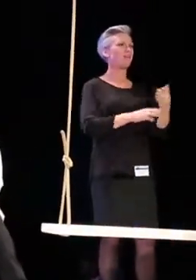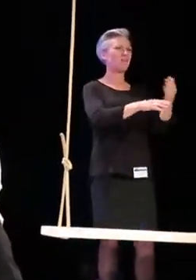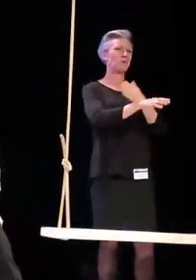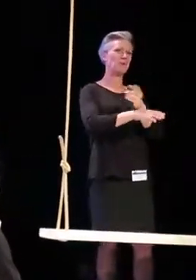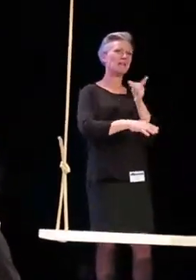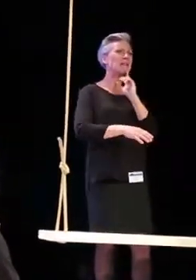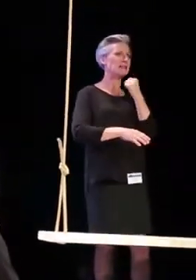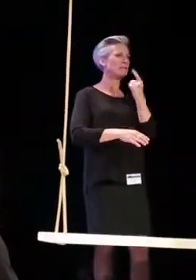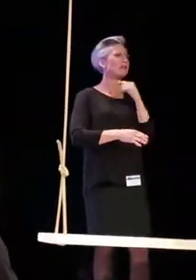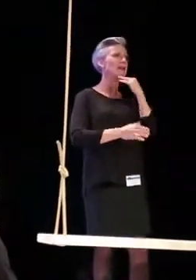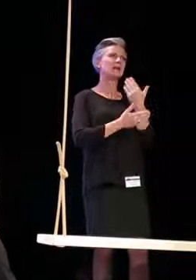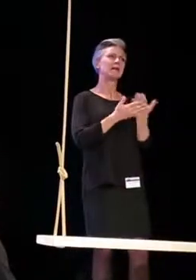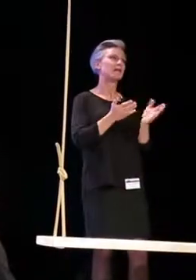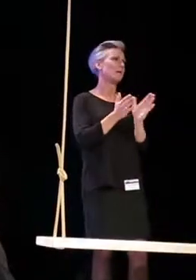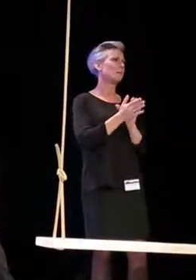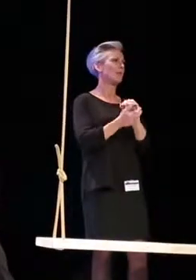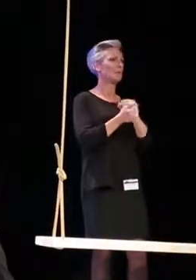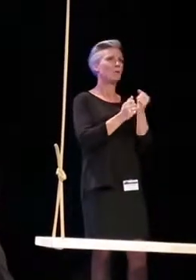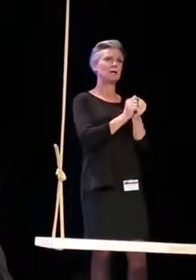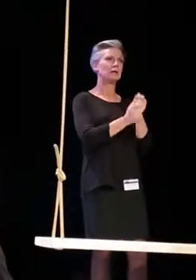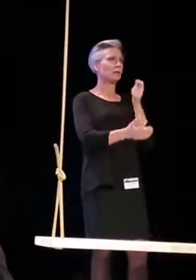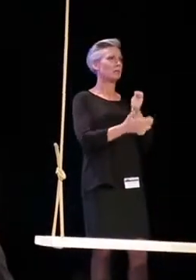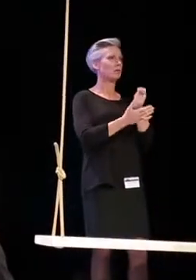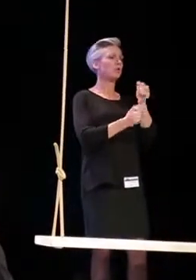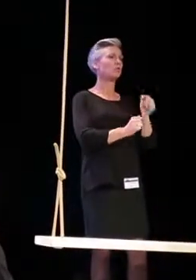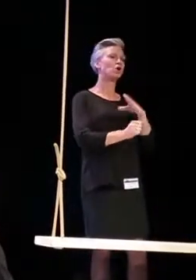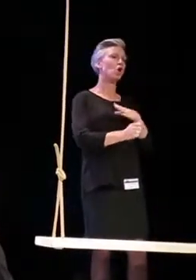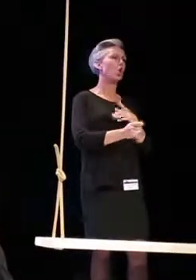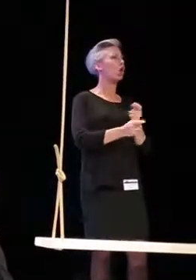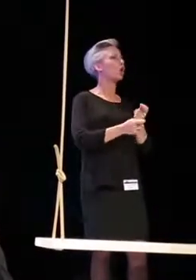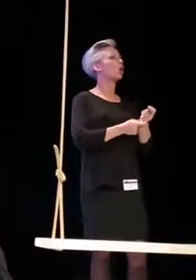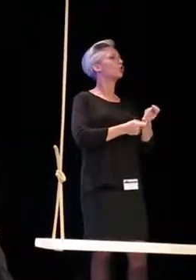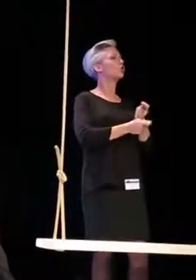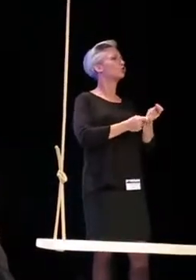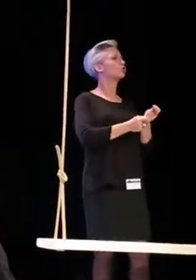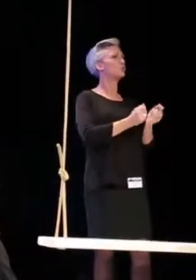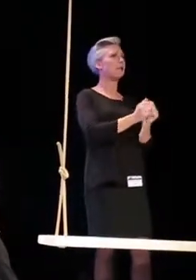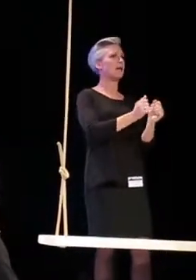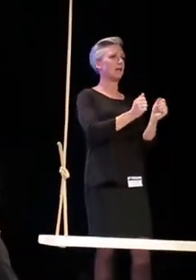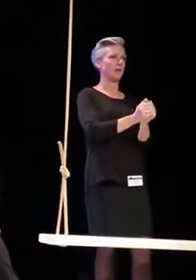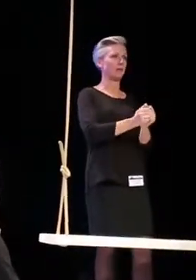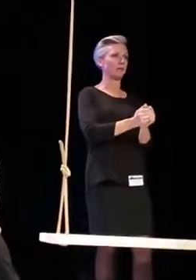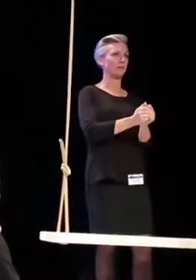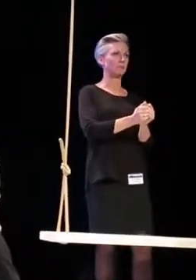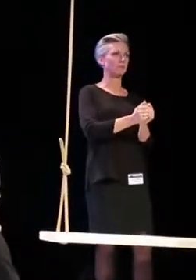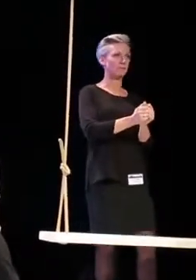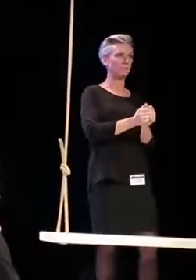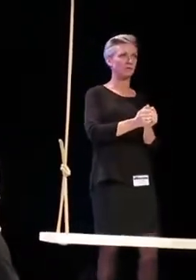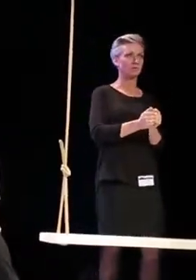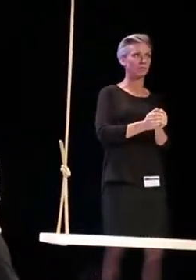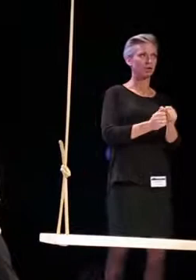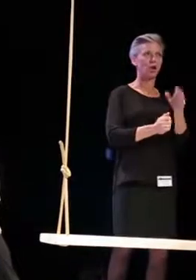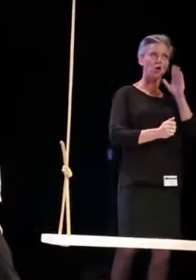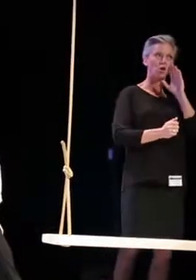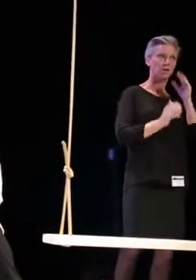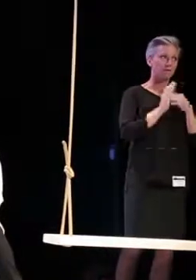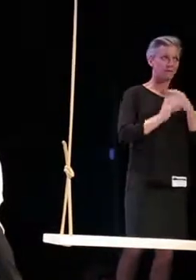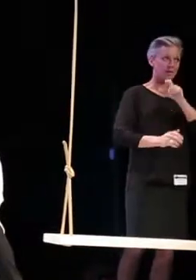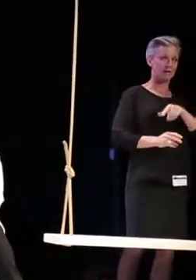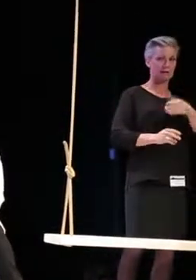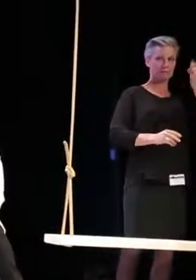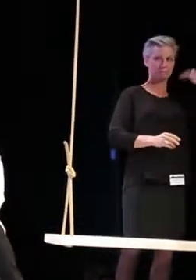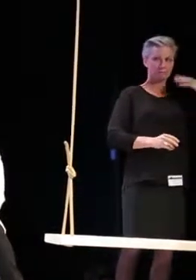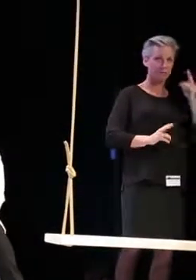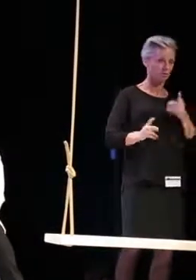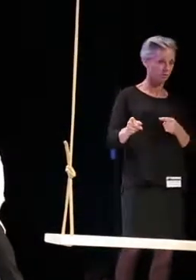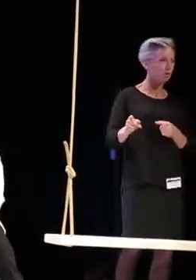med politiska beslut utan vi måste ha styrmedel, vilket jag lärde från dig på Ultuna för många här år sedan. Och det är ingen tvekan om att det